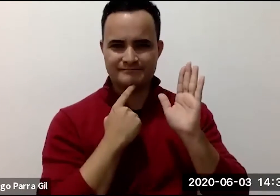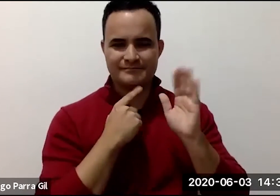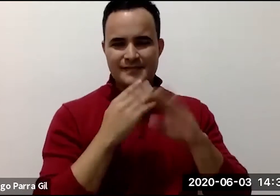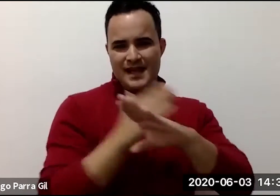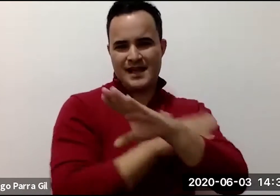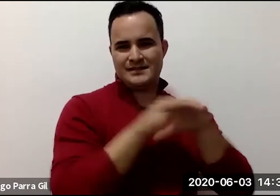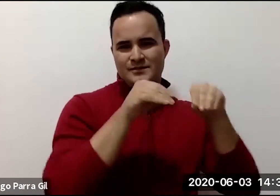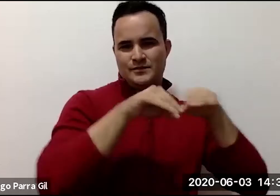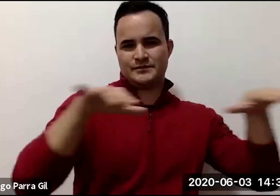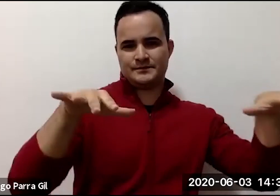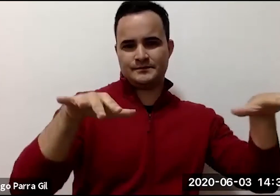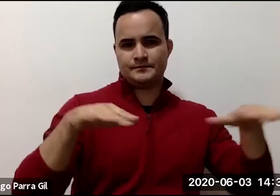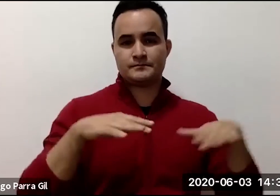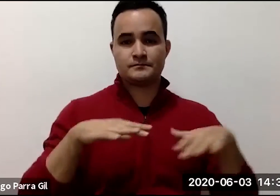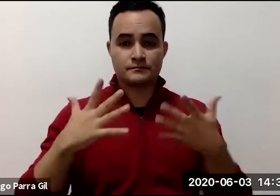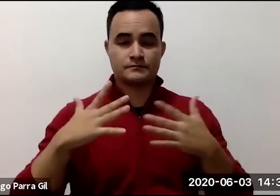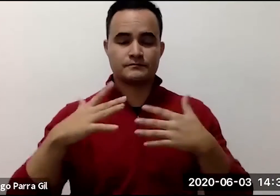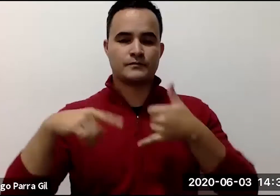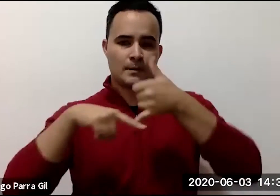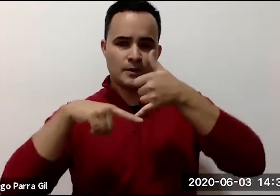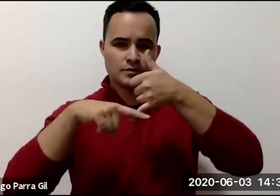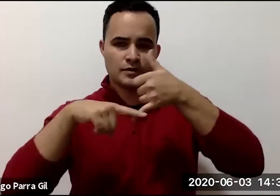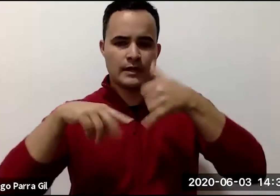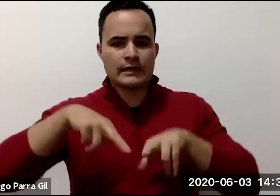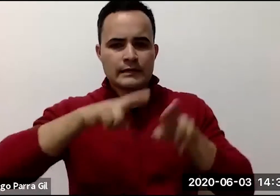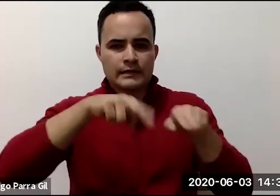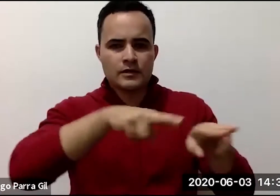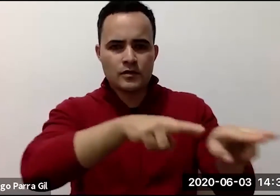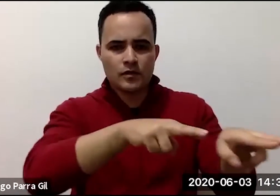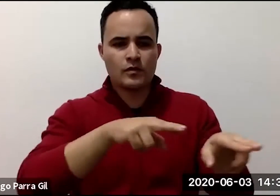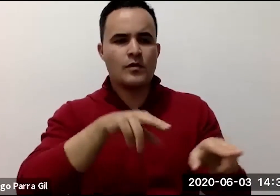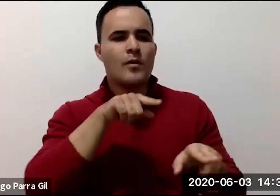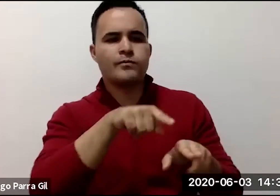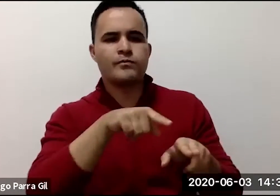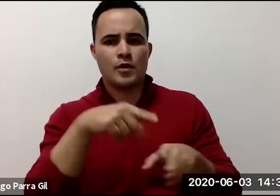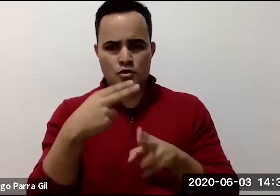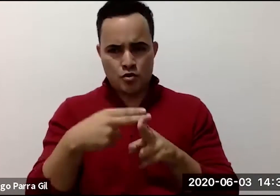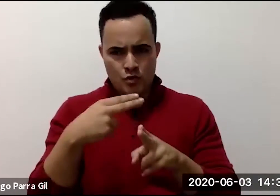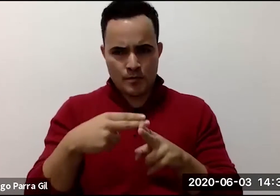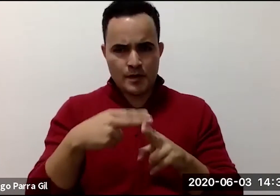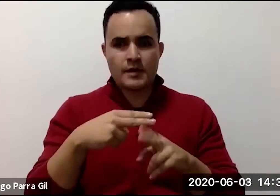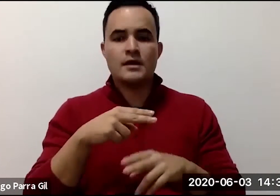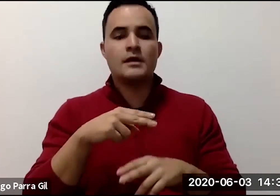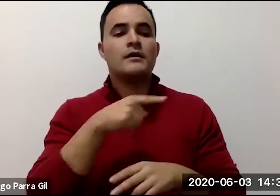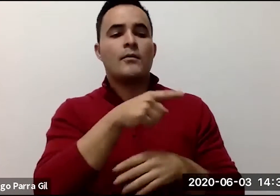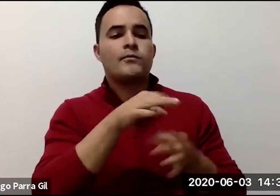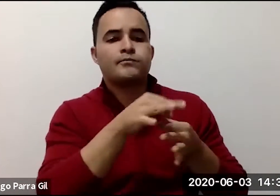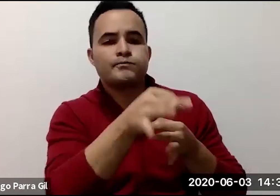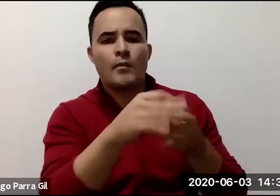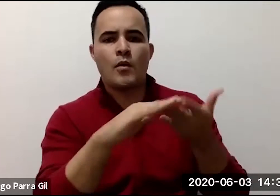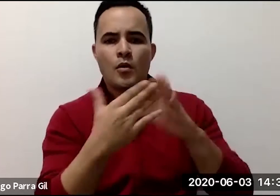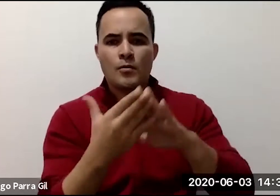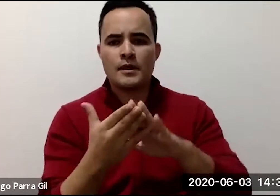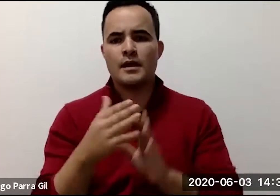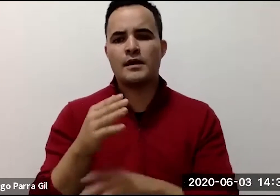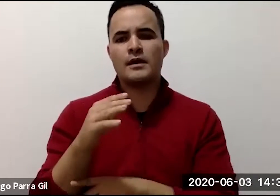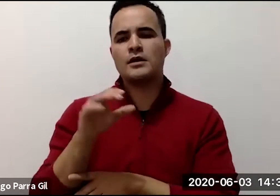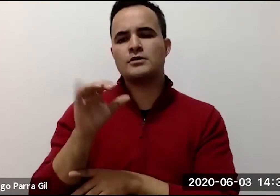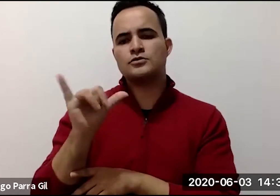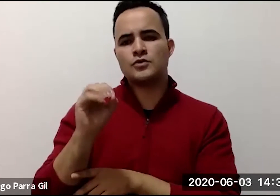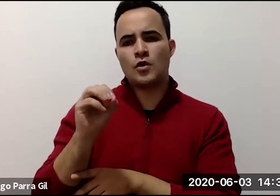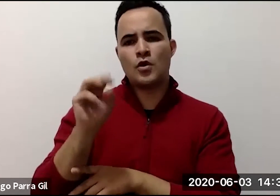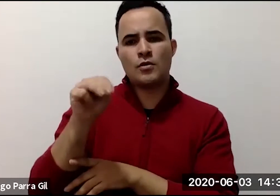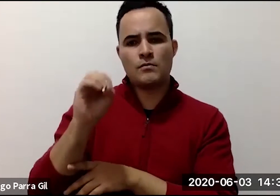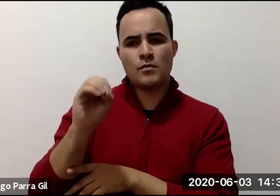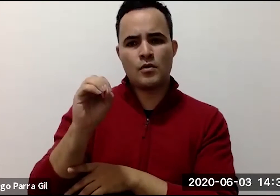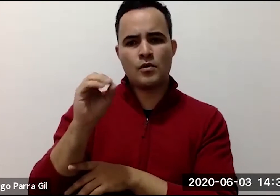específicamente en el río Igarapaná, en la comunidad de Nofuico, un niño